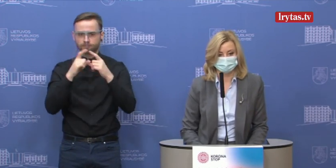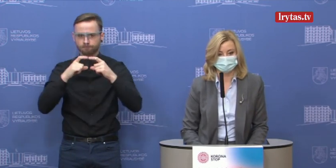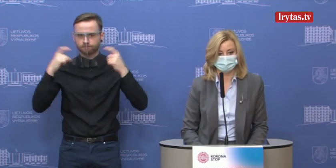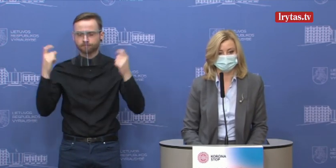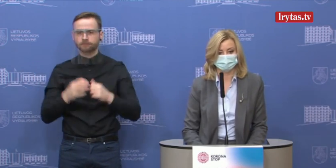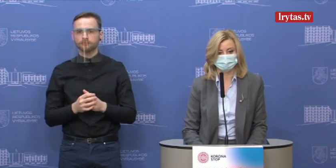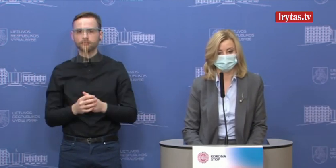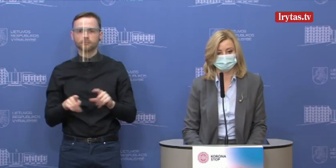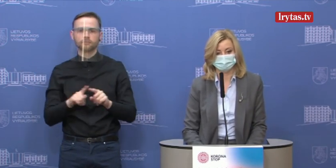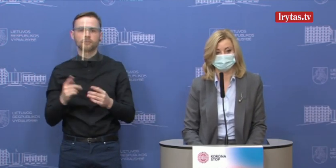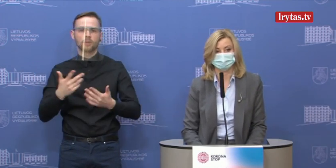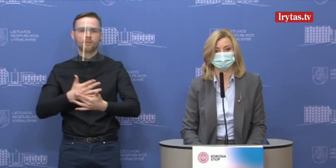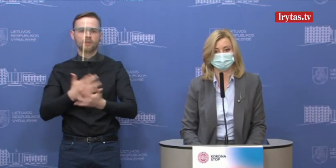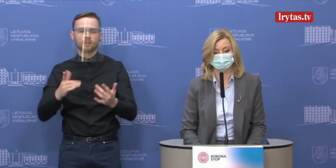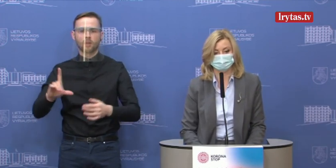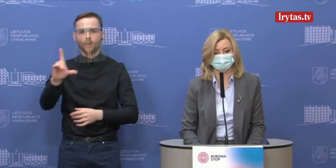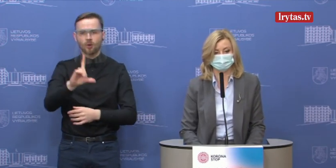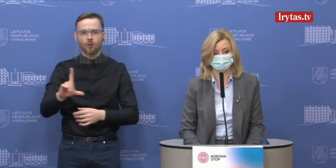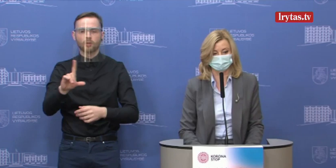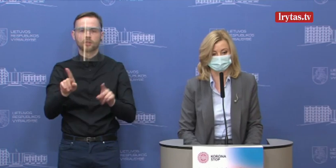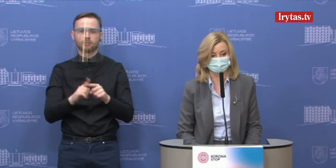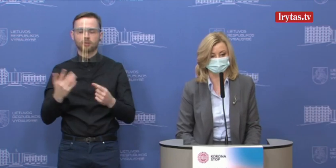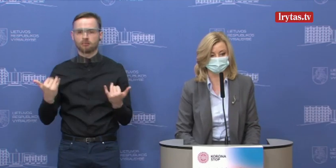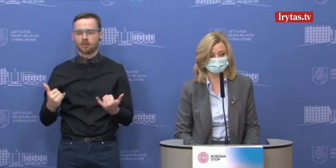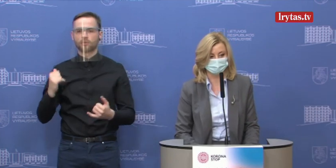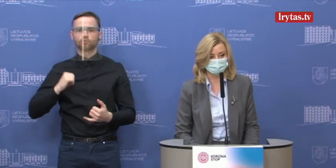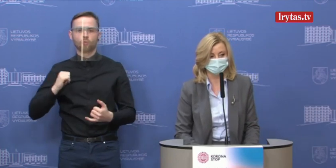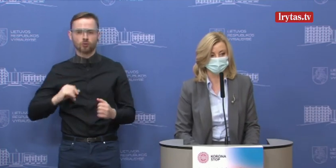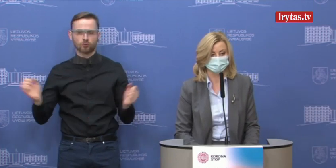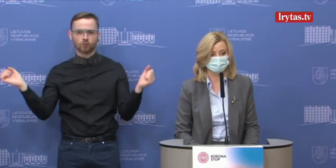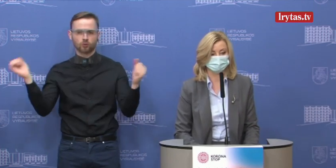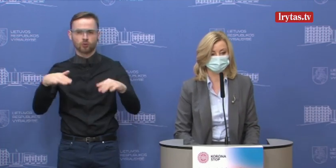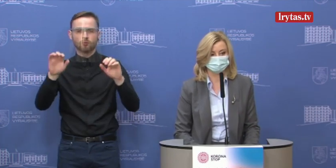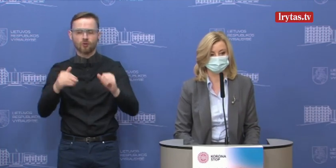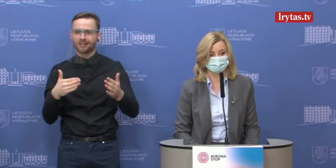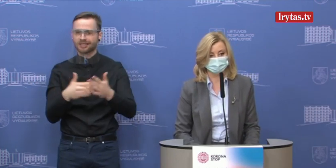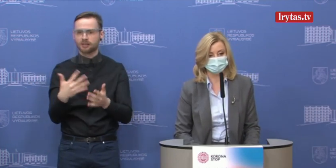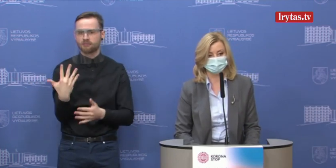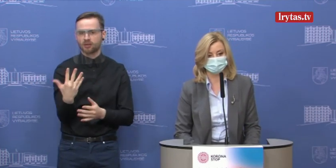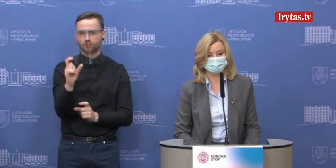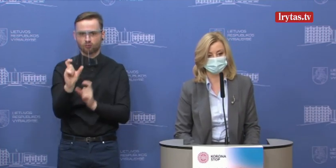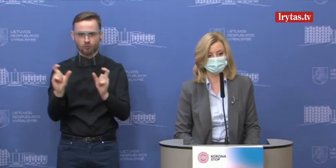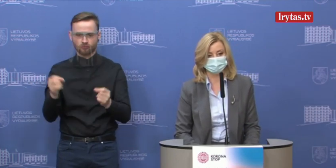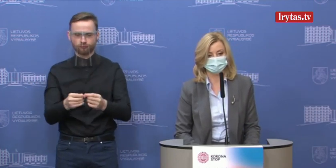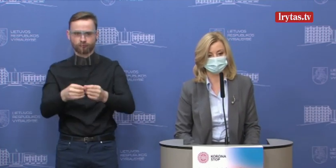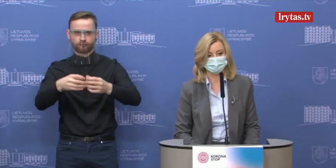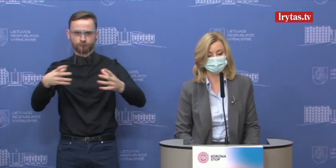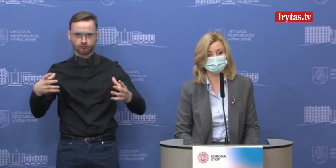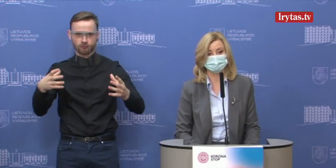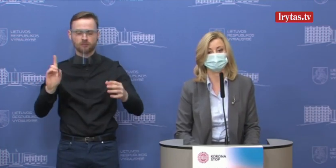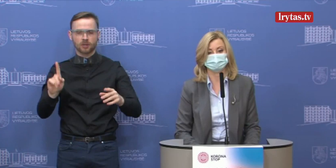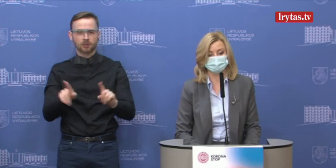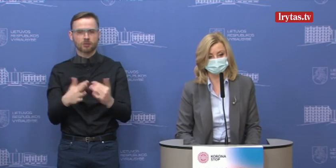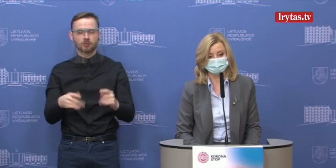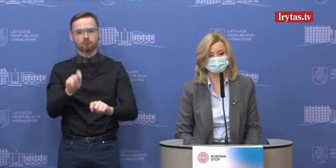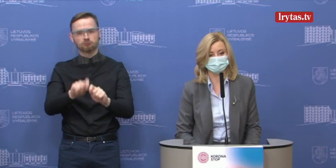stebimos ir viešos erdvės, kadangi ir susibūrimo skaičius didėja, bet kol kas šį savaitgalį patruliavimas jis